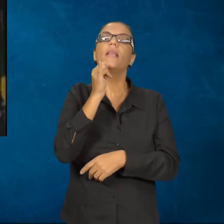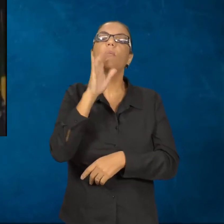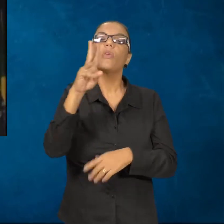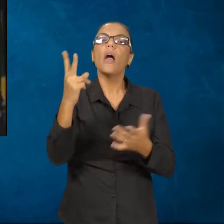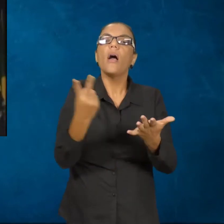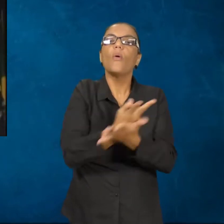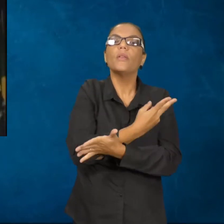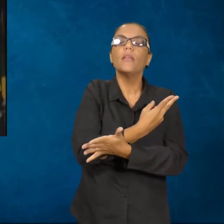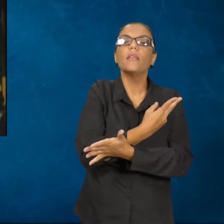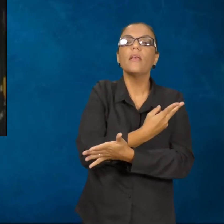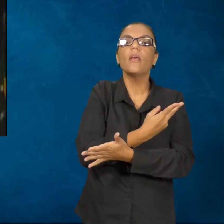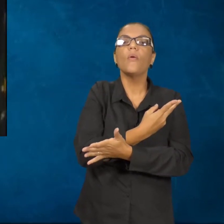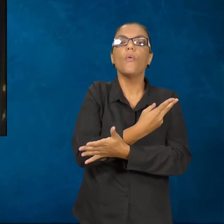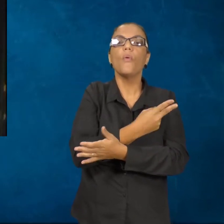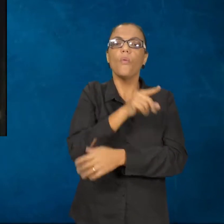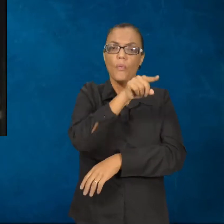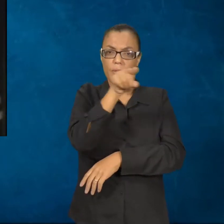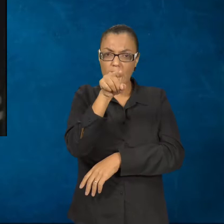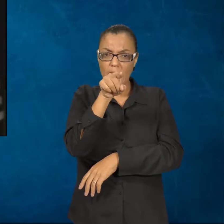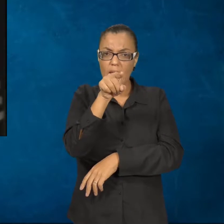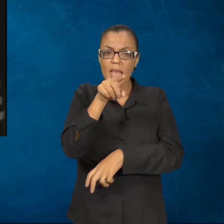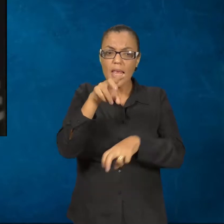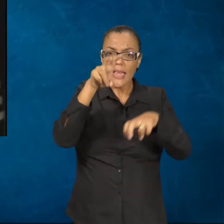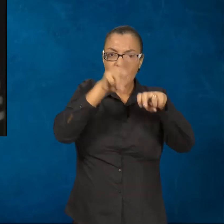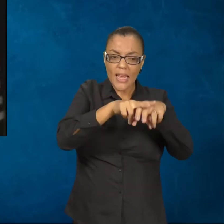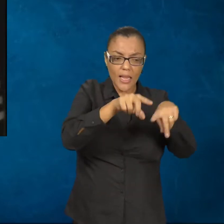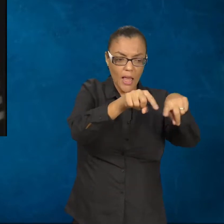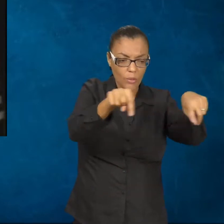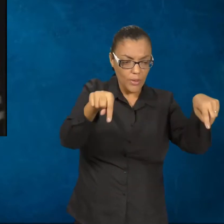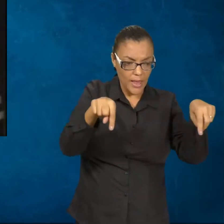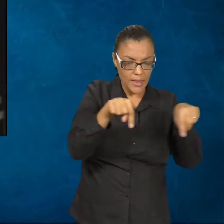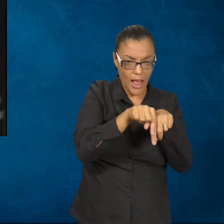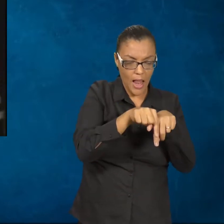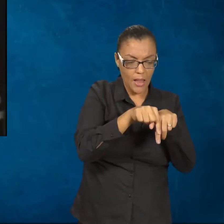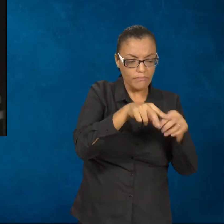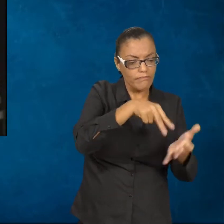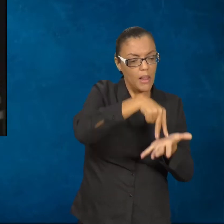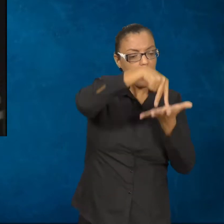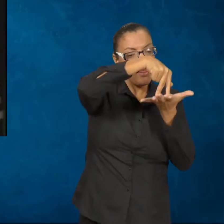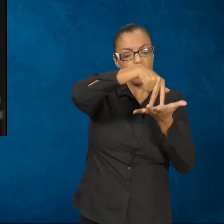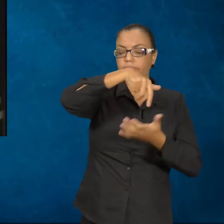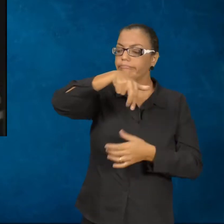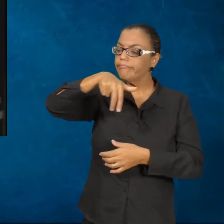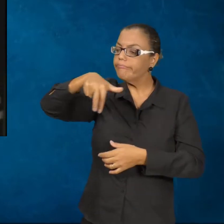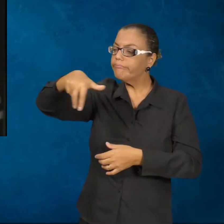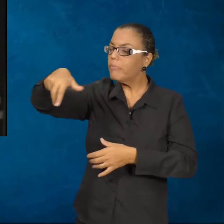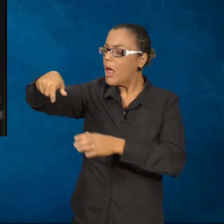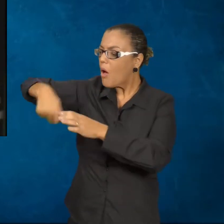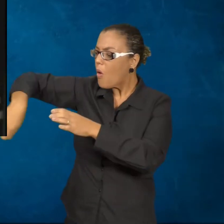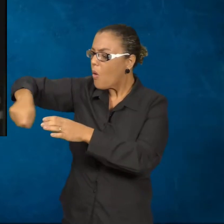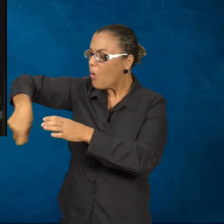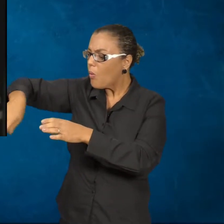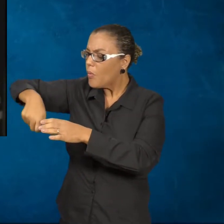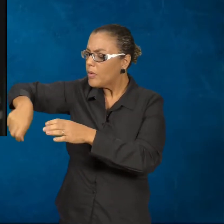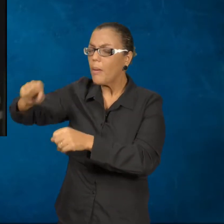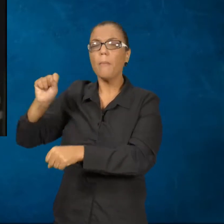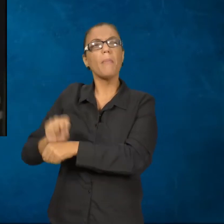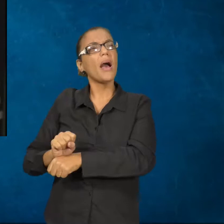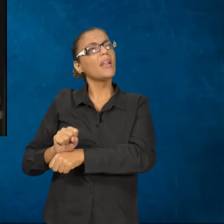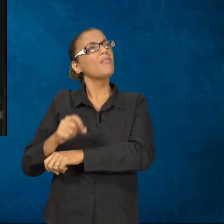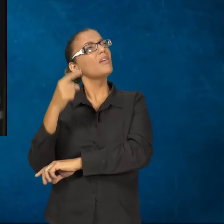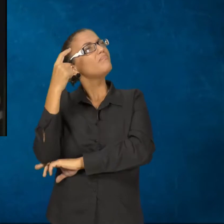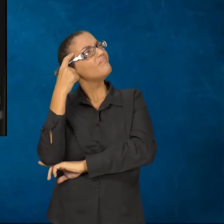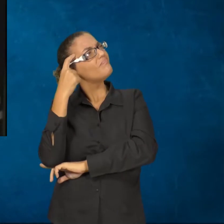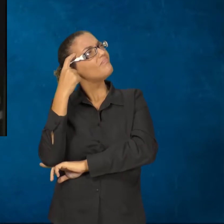sala, levantar e ir até a cozinha, parar no meio da cozinha e ficar feito um idiota se perguntando o que eu